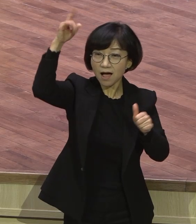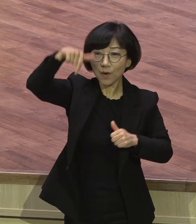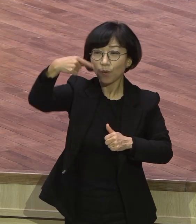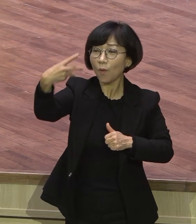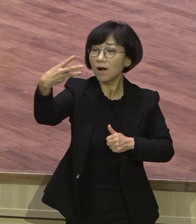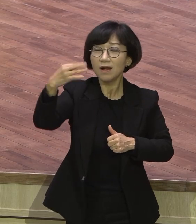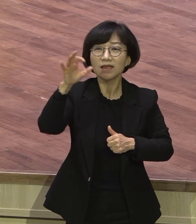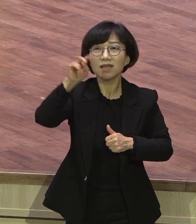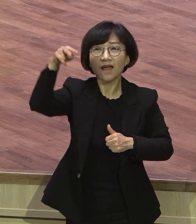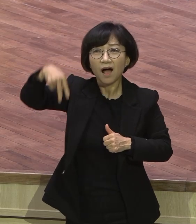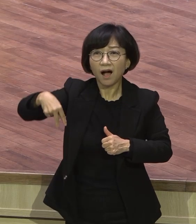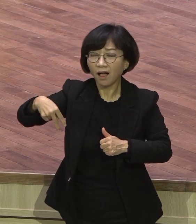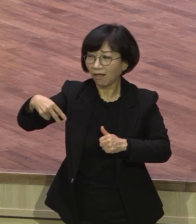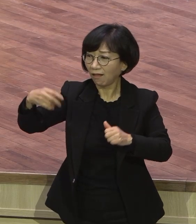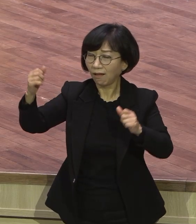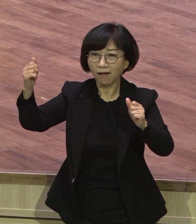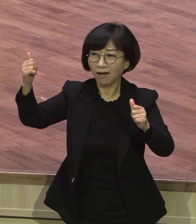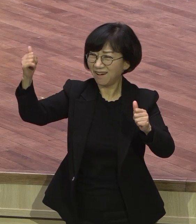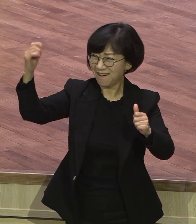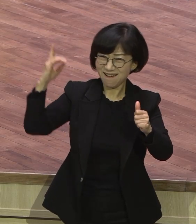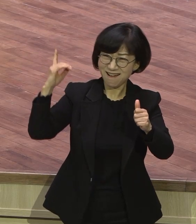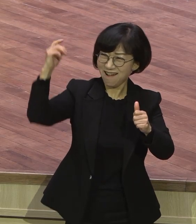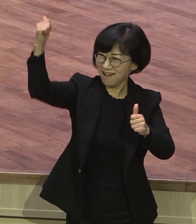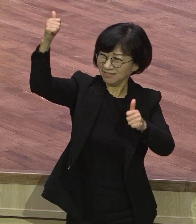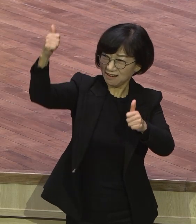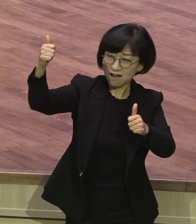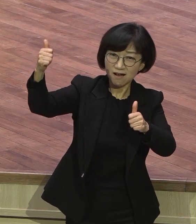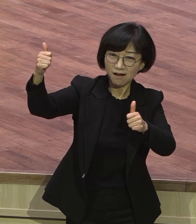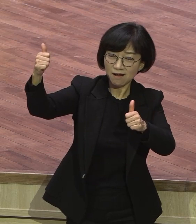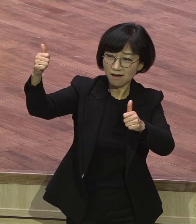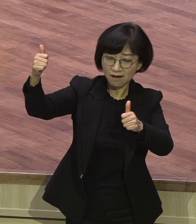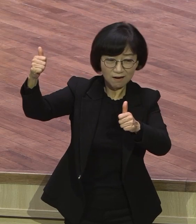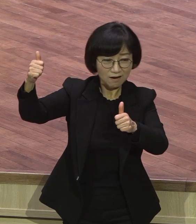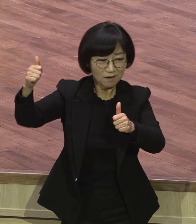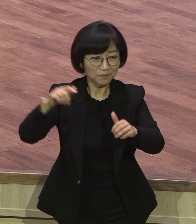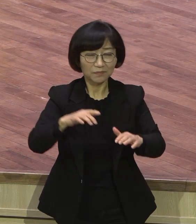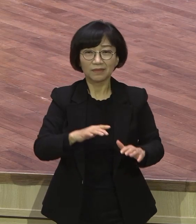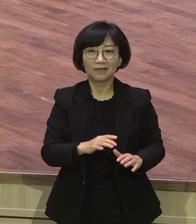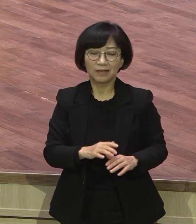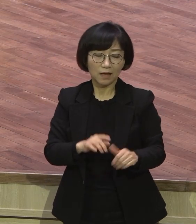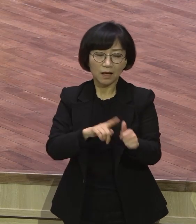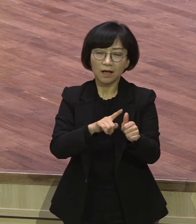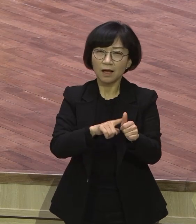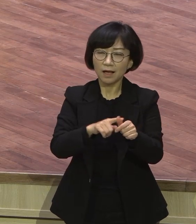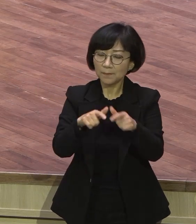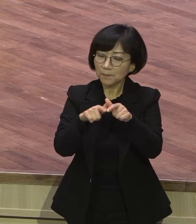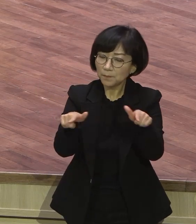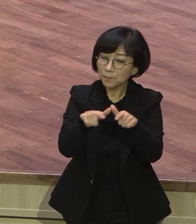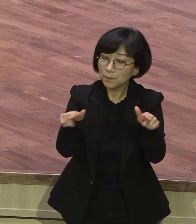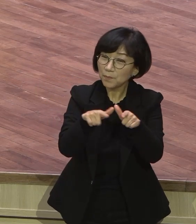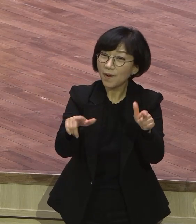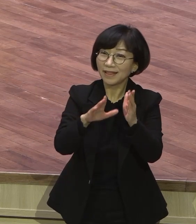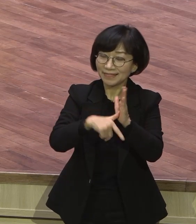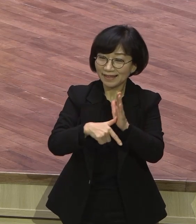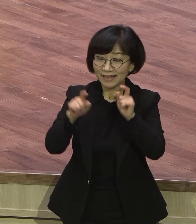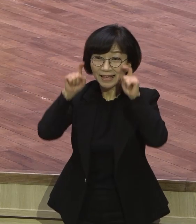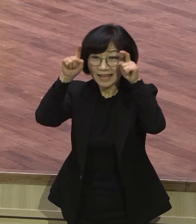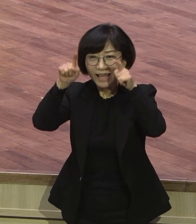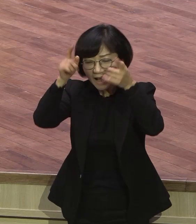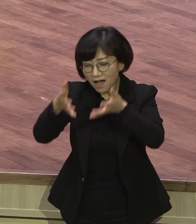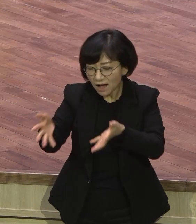이스라엘에도 장군도 있고 왕도 있는데 그 소년이 그것은 평소 때 평소 때 양을